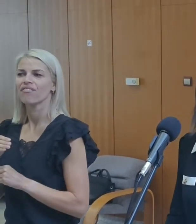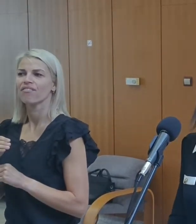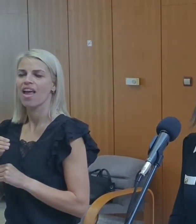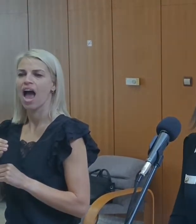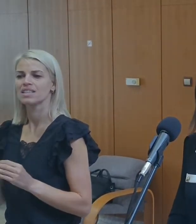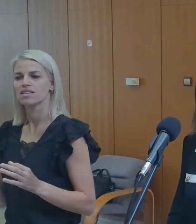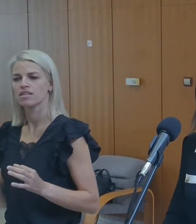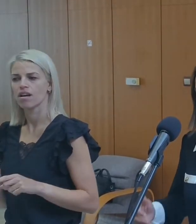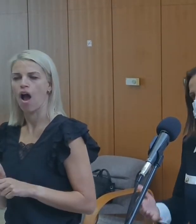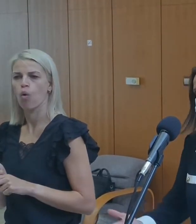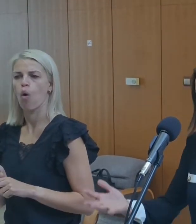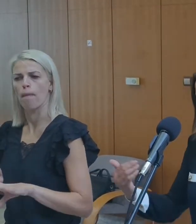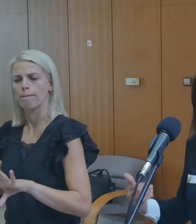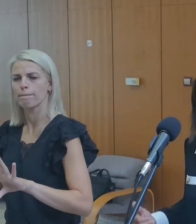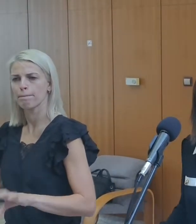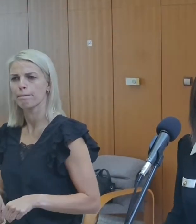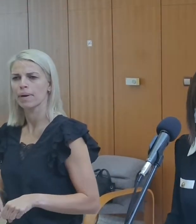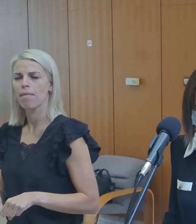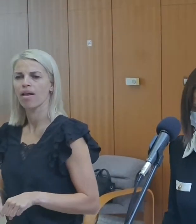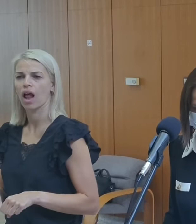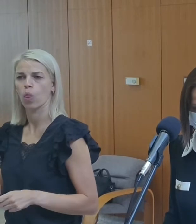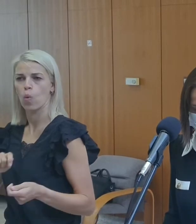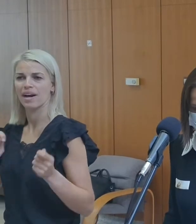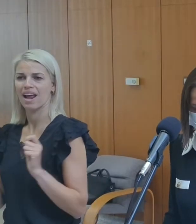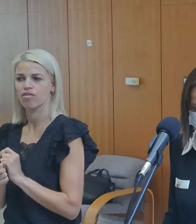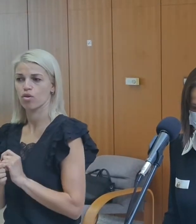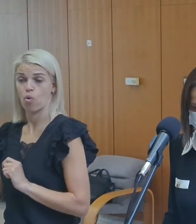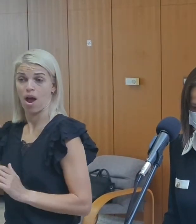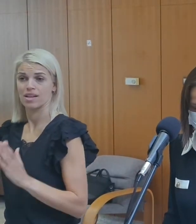reformy justície aj zo strany sudcov.